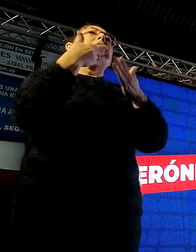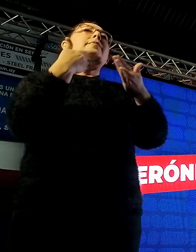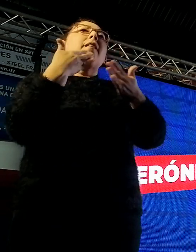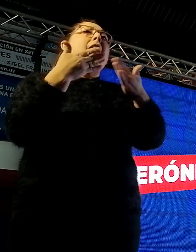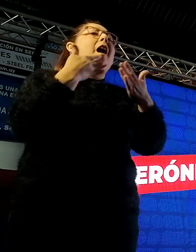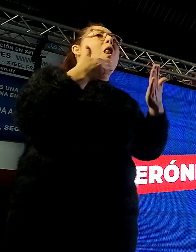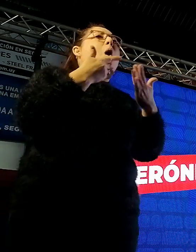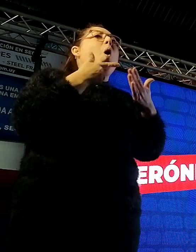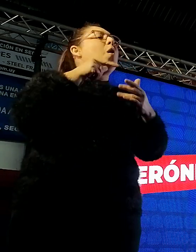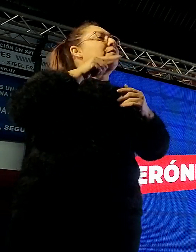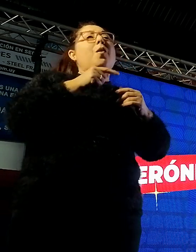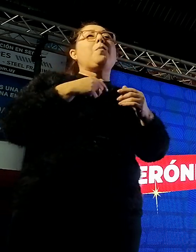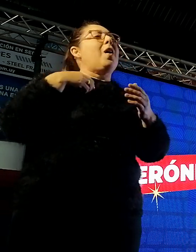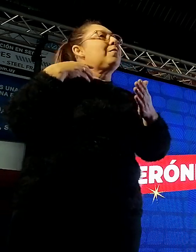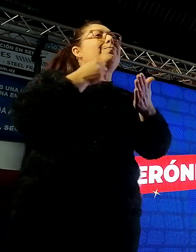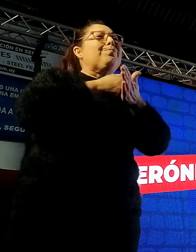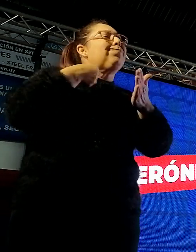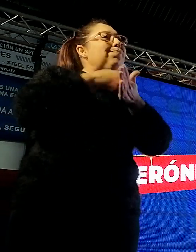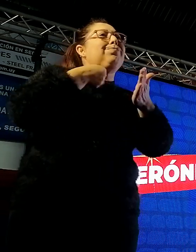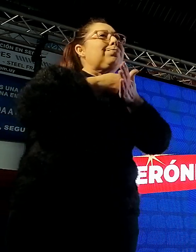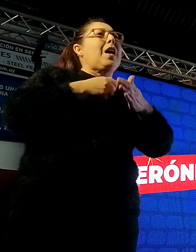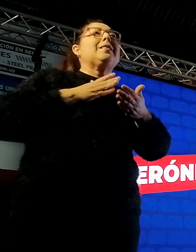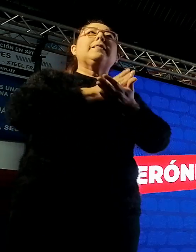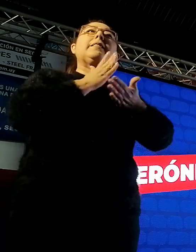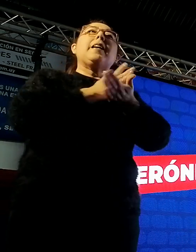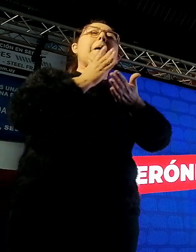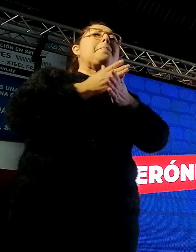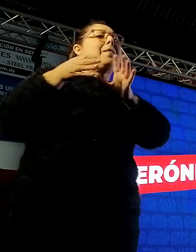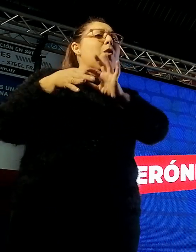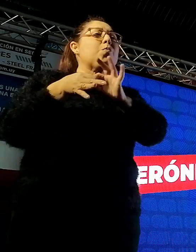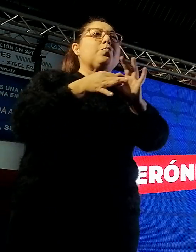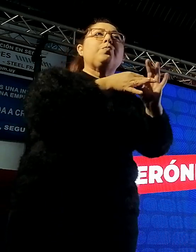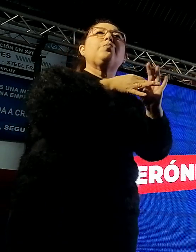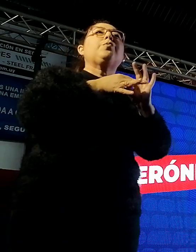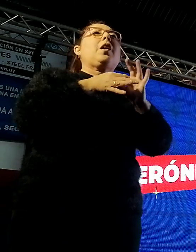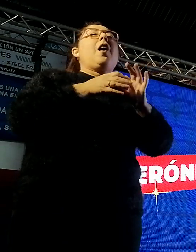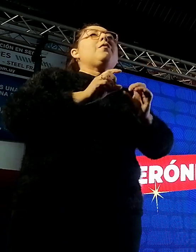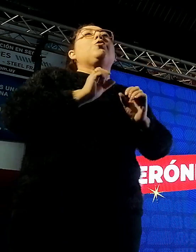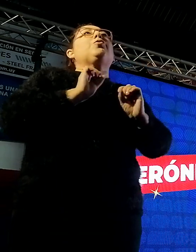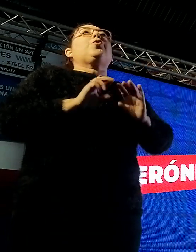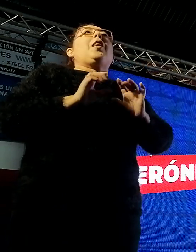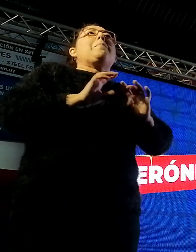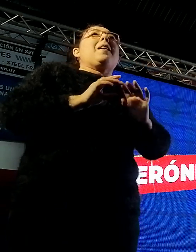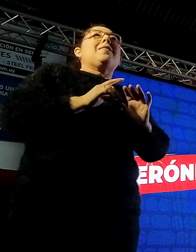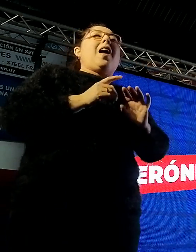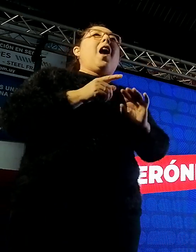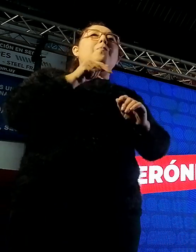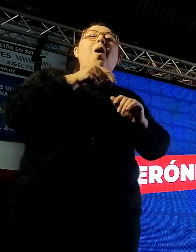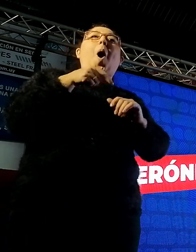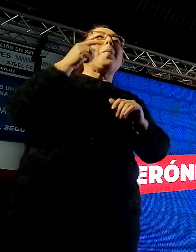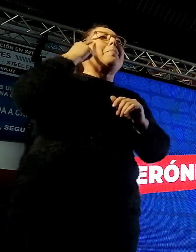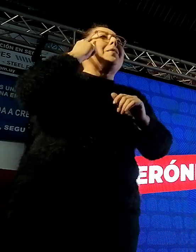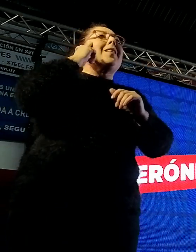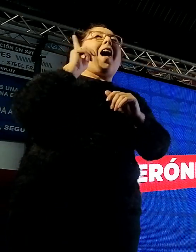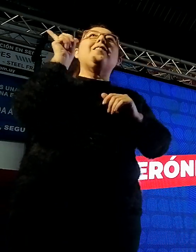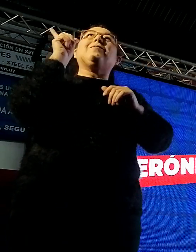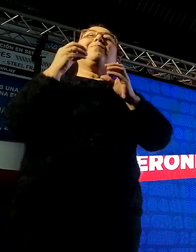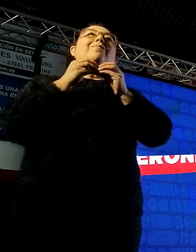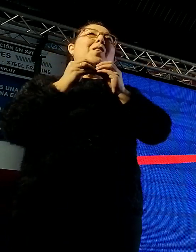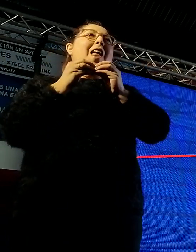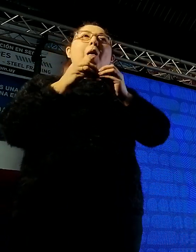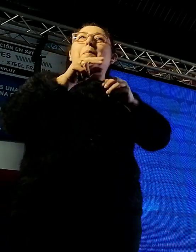es un desafío permanente mantener viva esa unidad crítica no es solo una forma de honrar el legado de Sereñi sino que